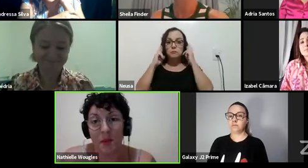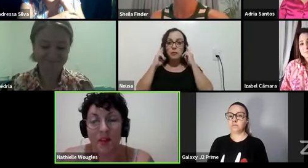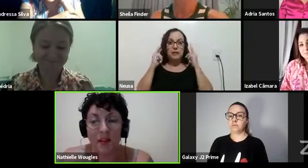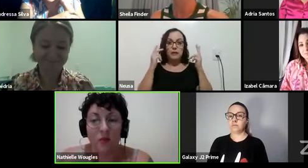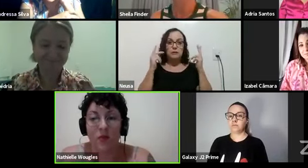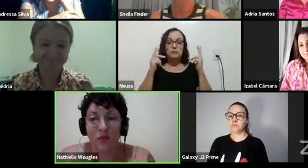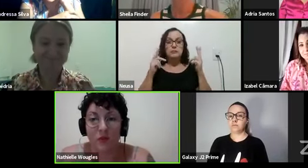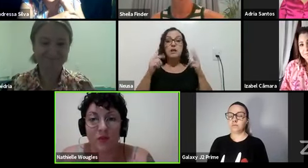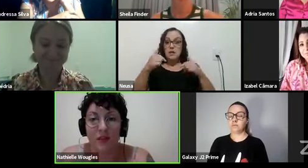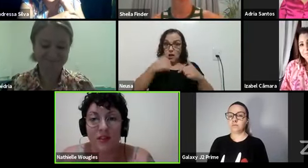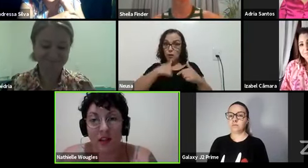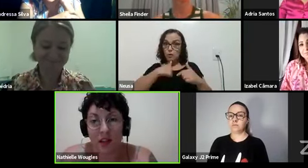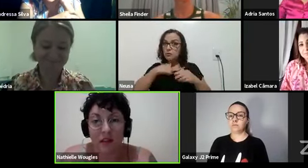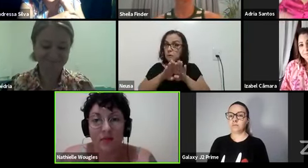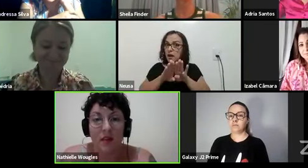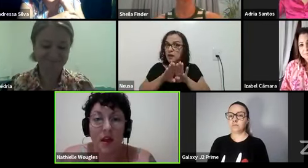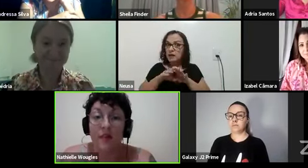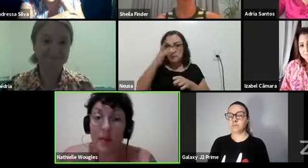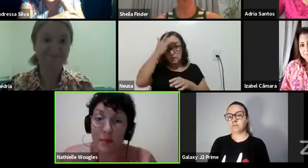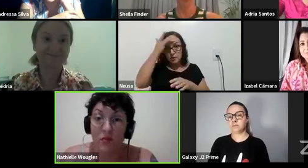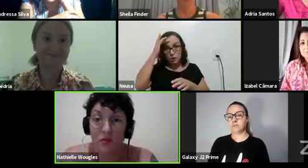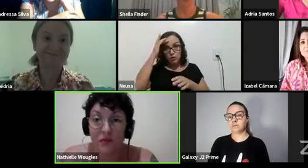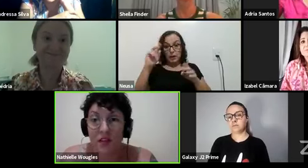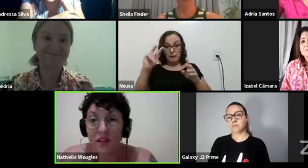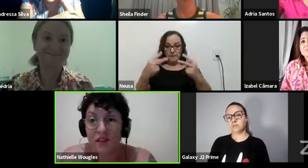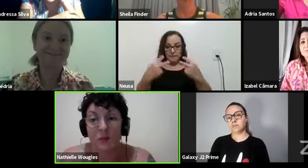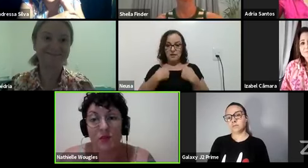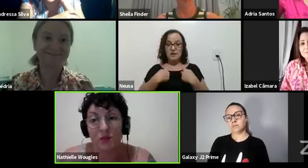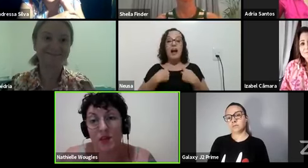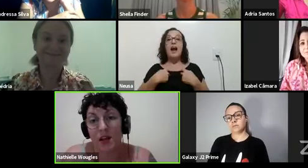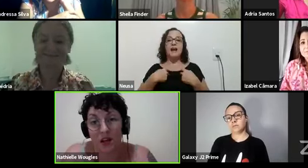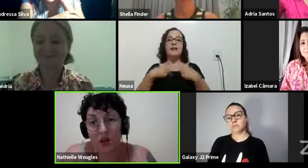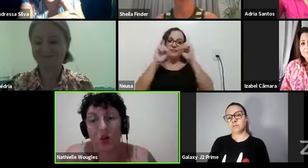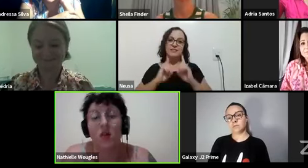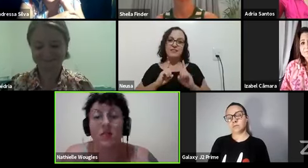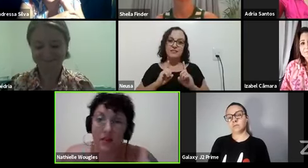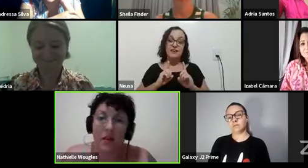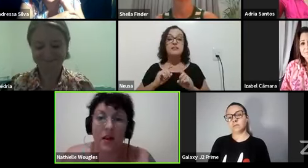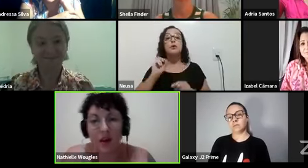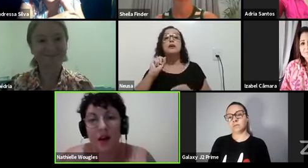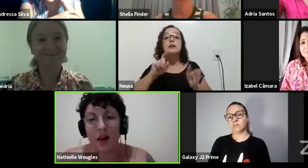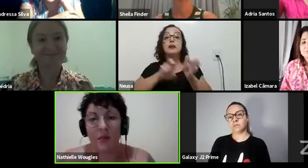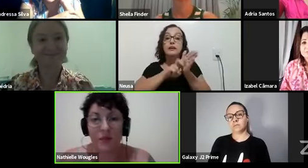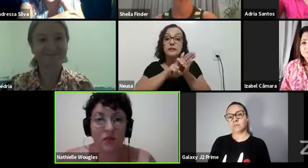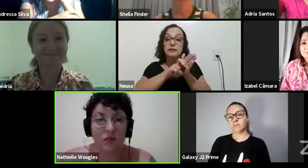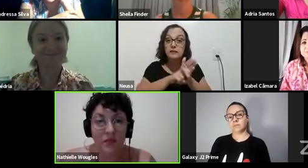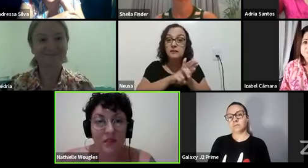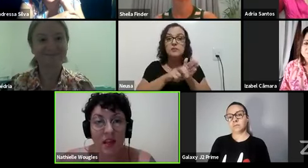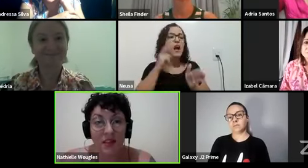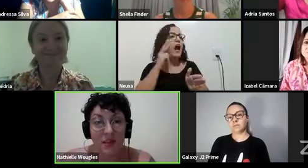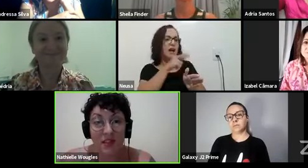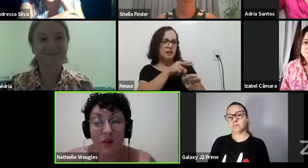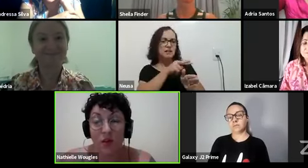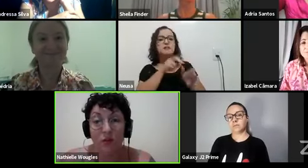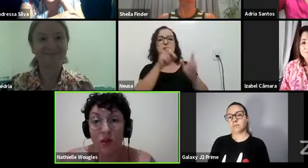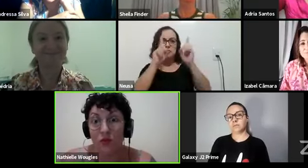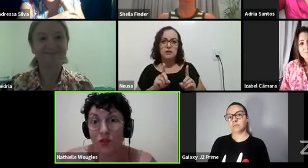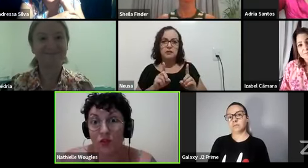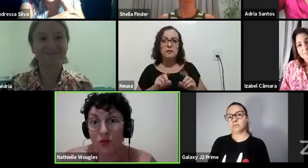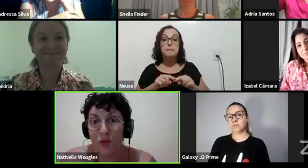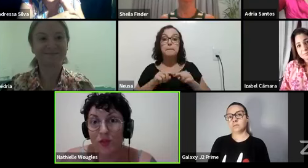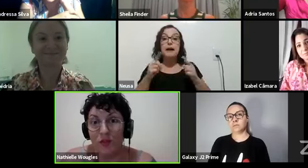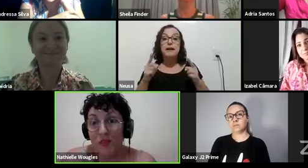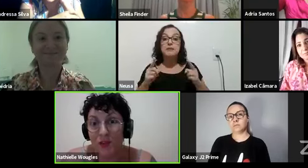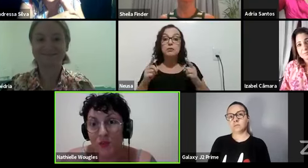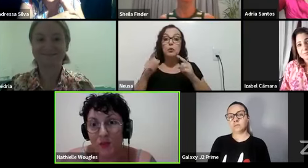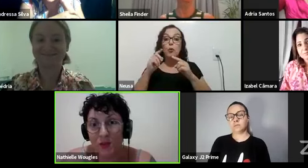física também, então eu sou vista, né? Ah, tá, pessoa com deficiência, né? A pessoa usa cadeira de rodas, ah, pessoa com deficiência, mas agora